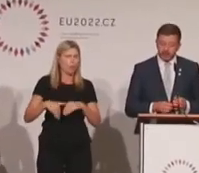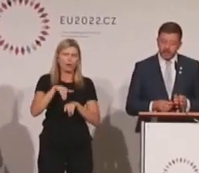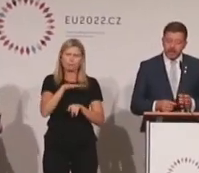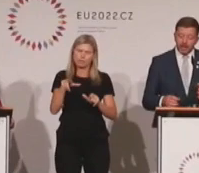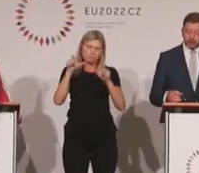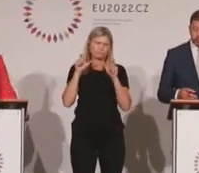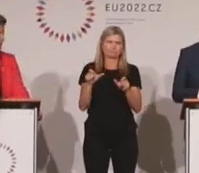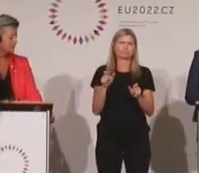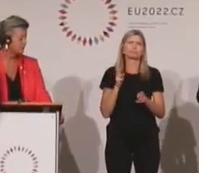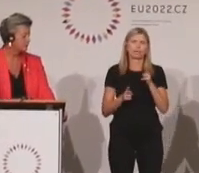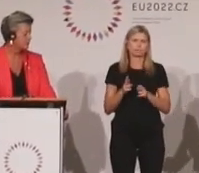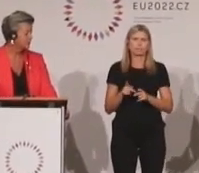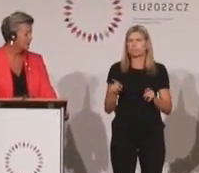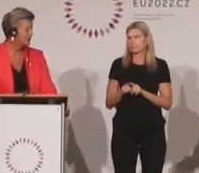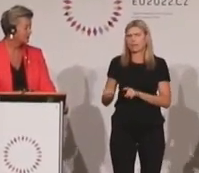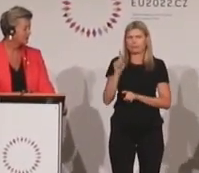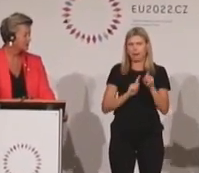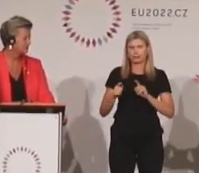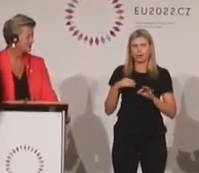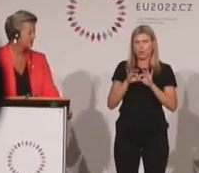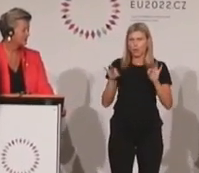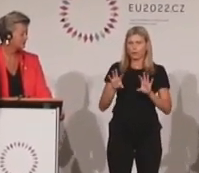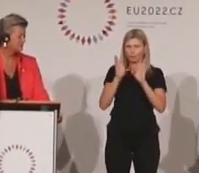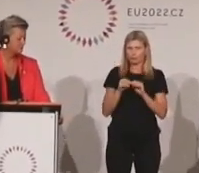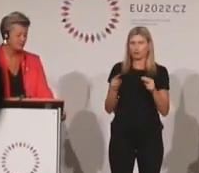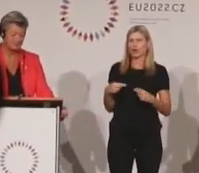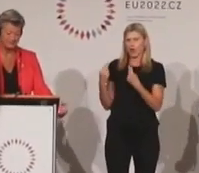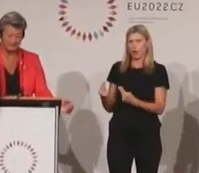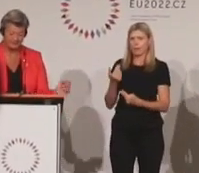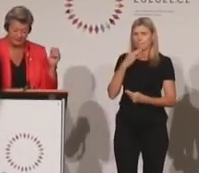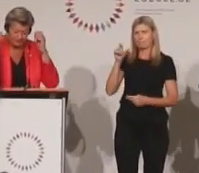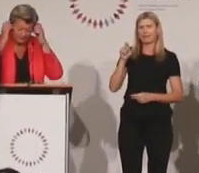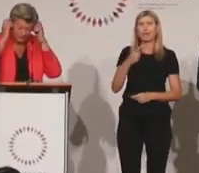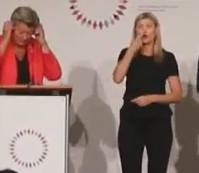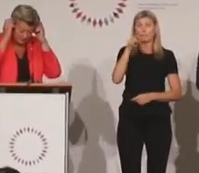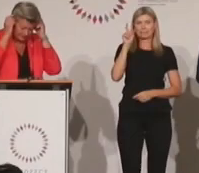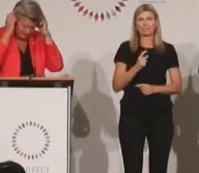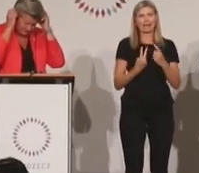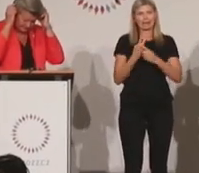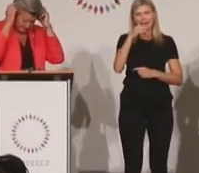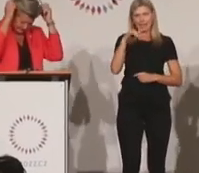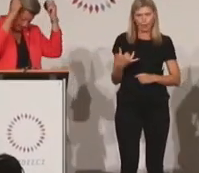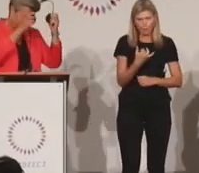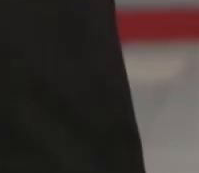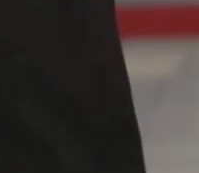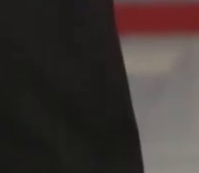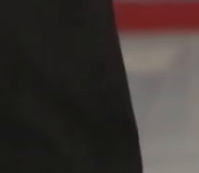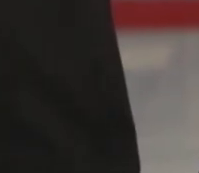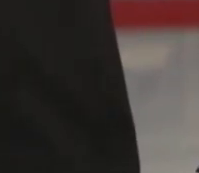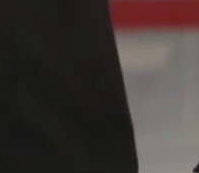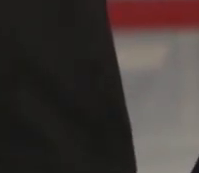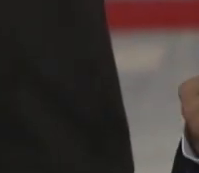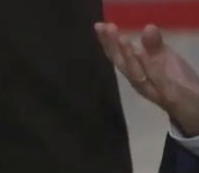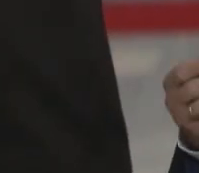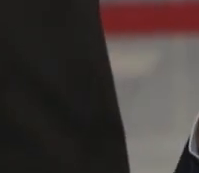Una nueva plataforma, que se establecerá en Chisinau, operará en 6 áreas prioritarias: el tráfico de armas de fuego y de migrantes, la trata de personas,